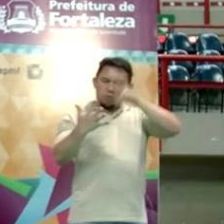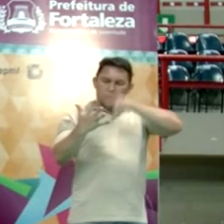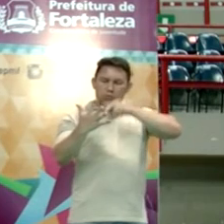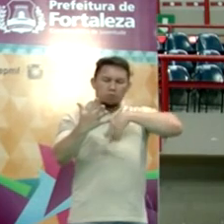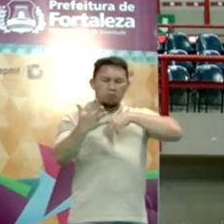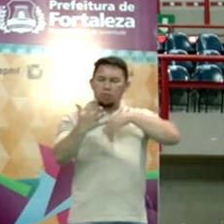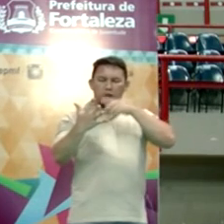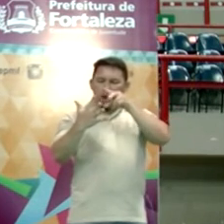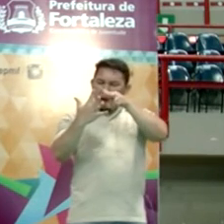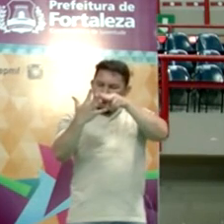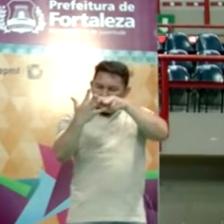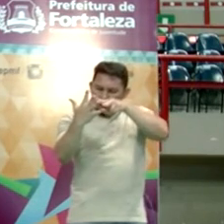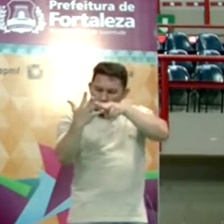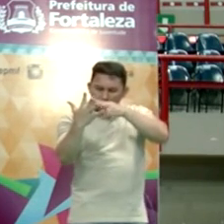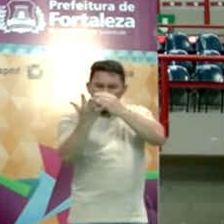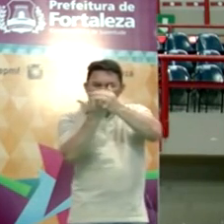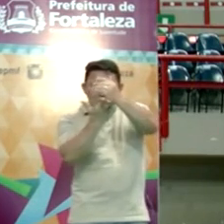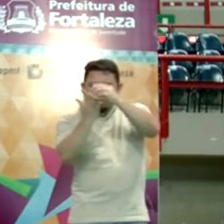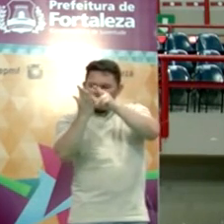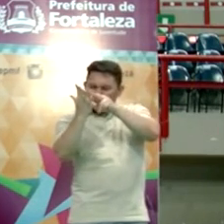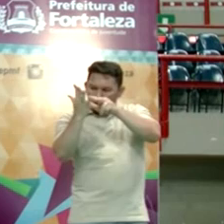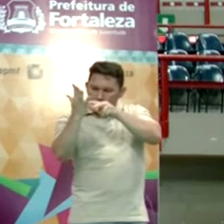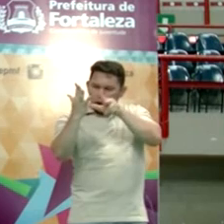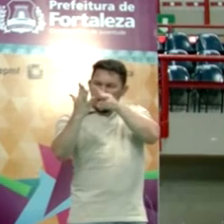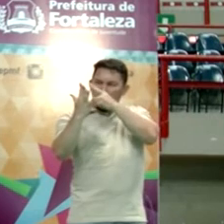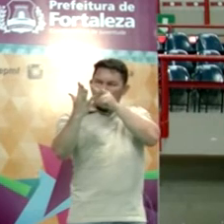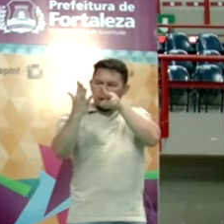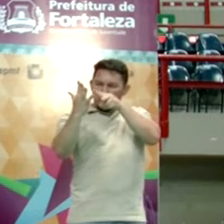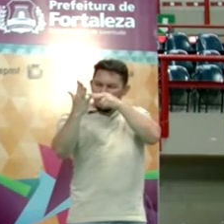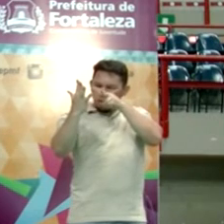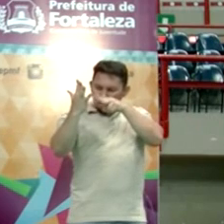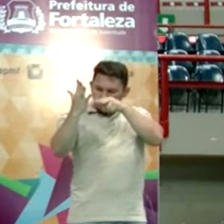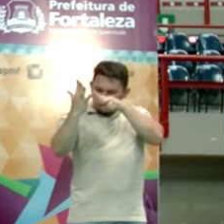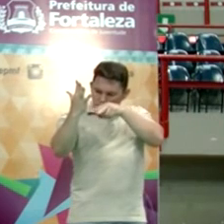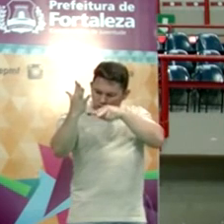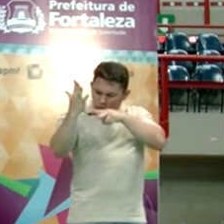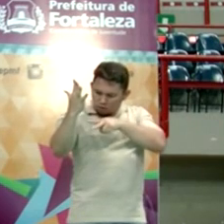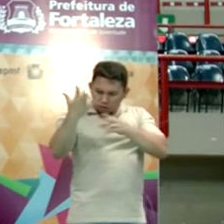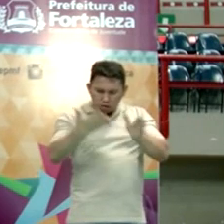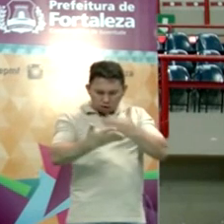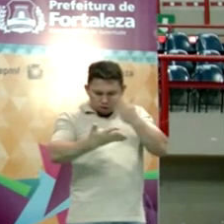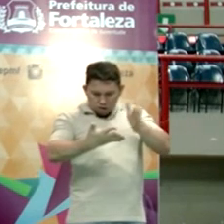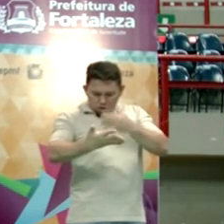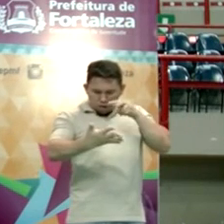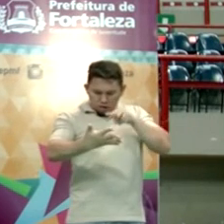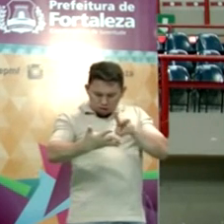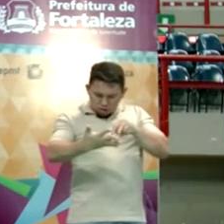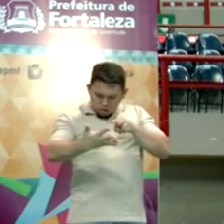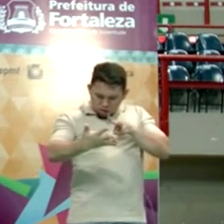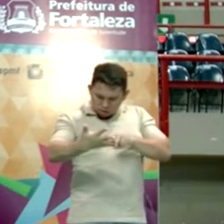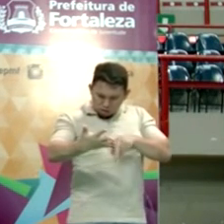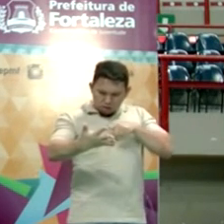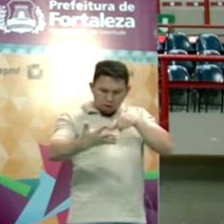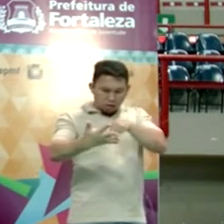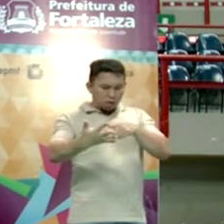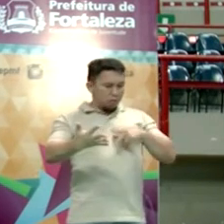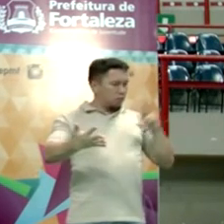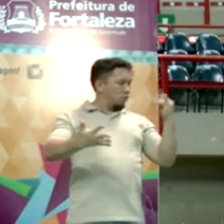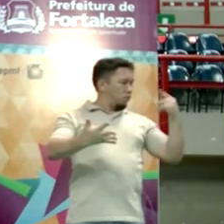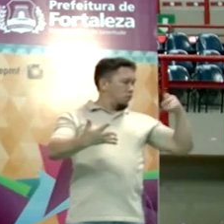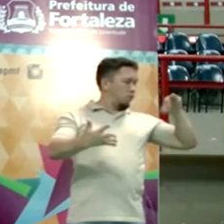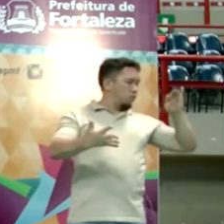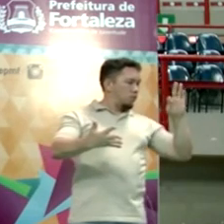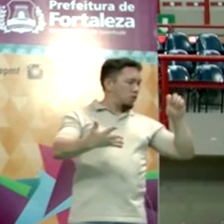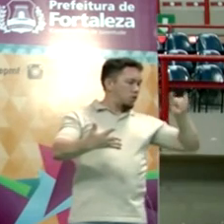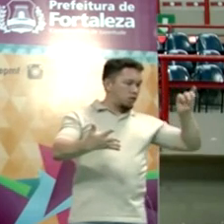onda linear, da esquerda para a direita e de cima para baixo na página impressa, hipertextos